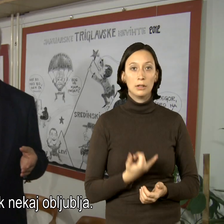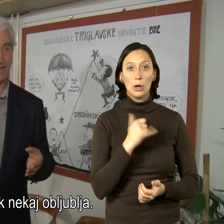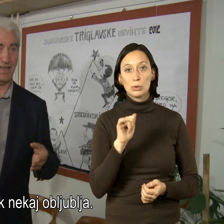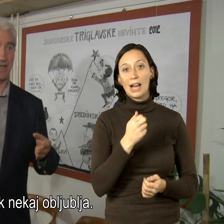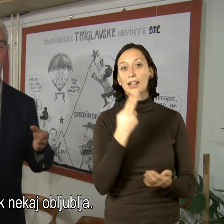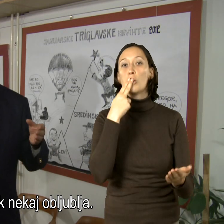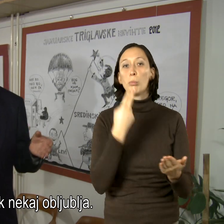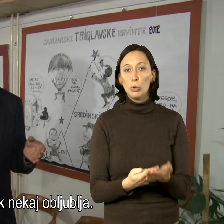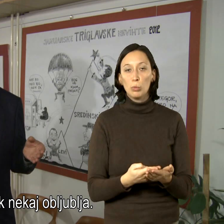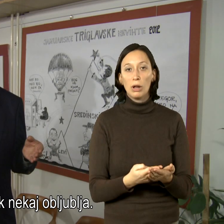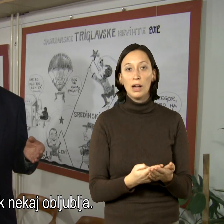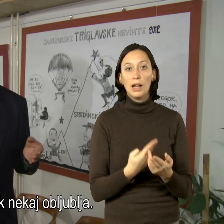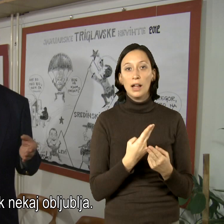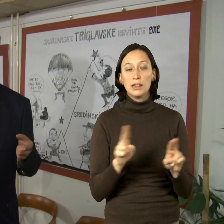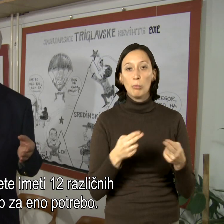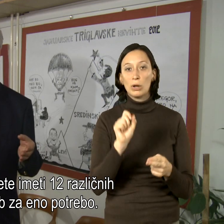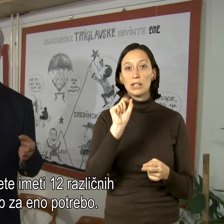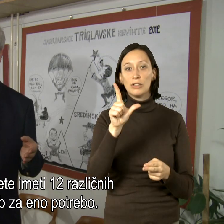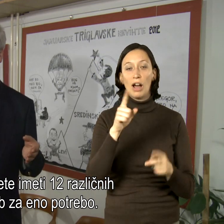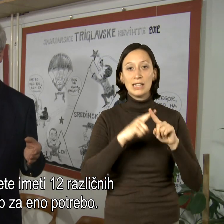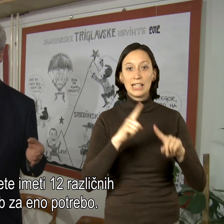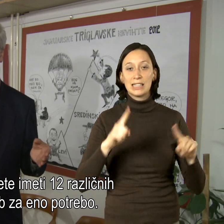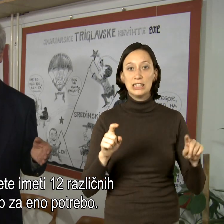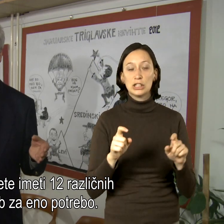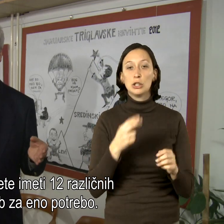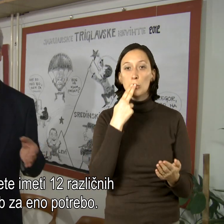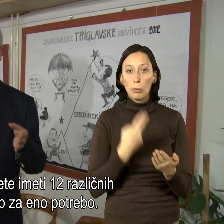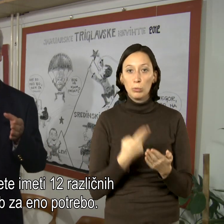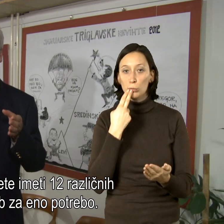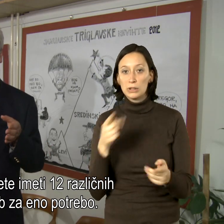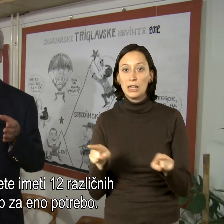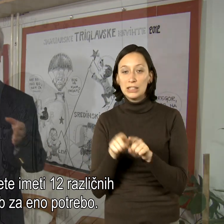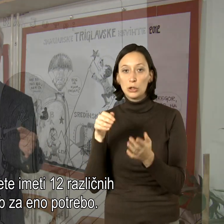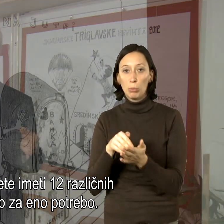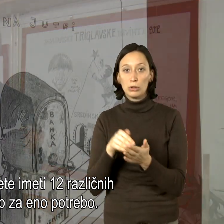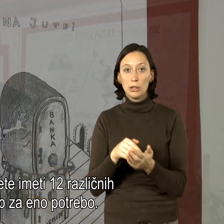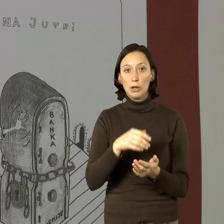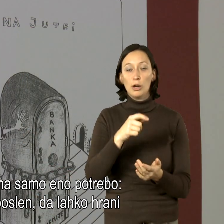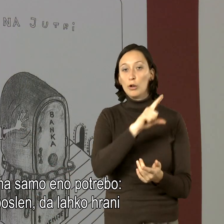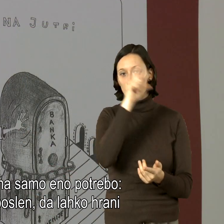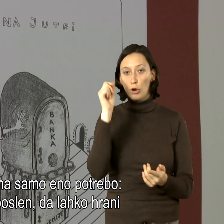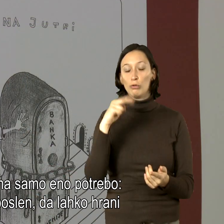vsak nekaj obljublja, ne morete 12 različnih obljub za isto potrebo. Človek ima samo eno potrebo,